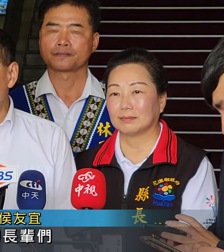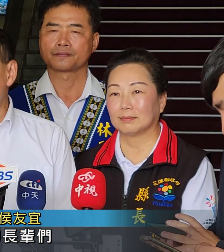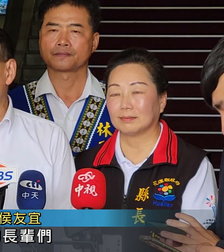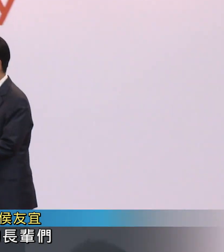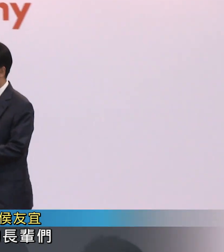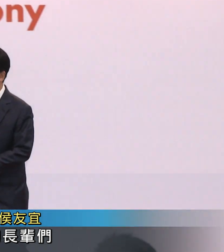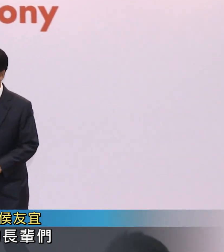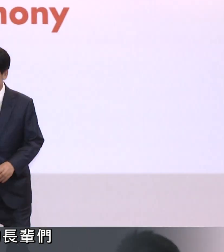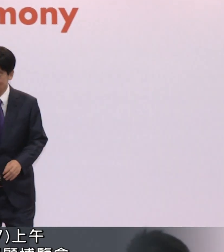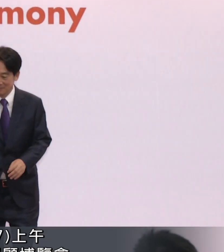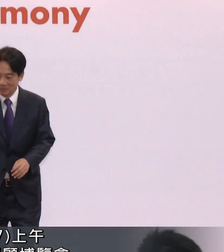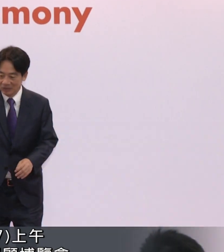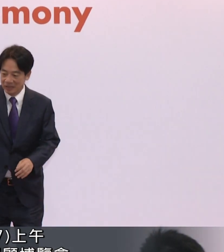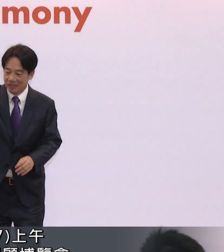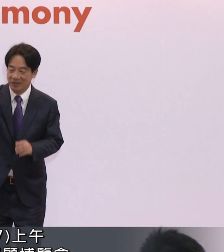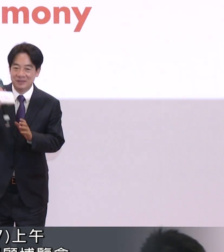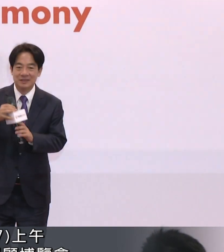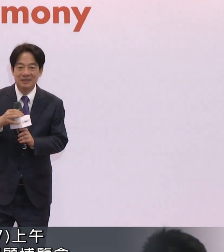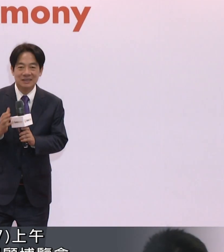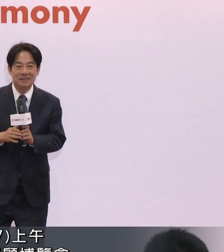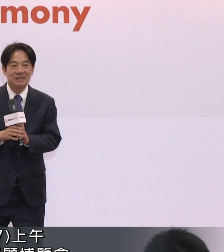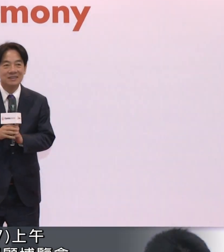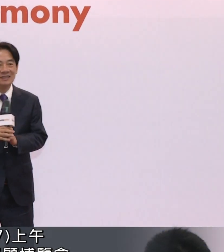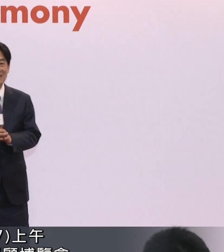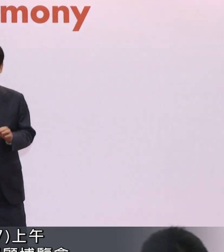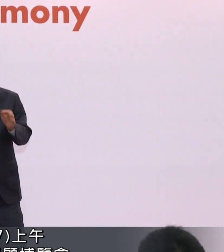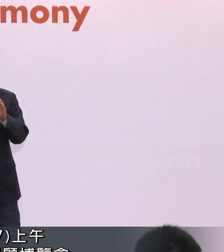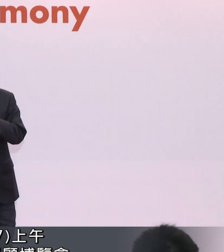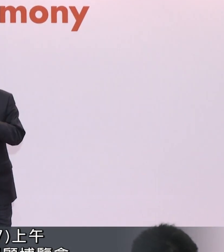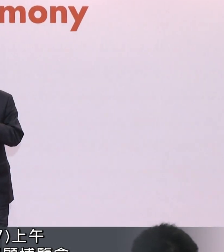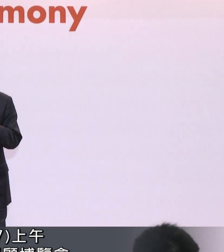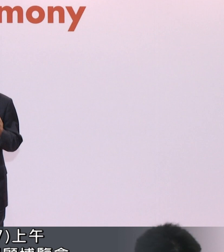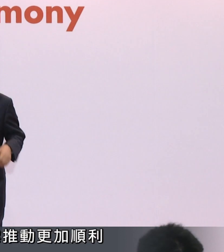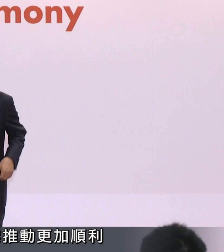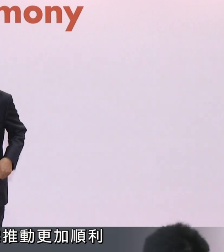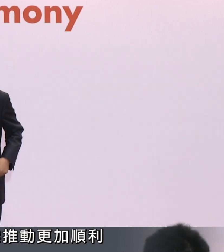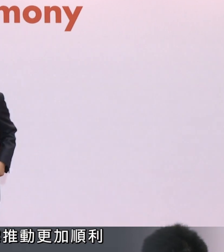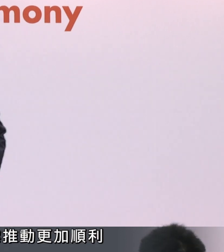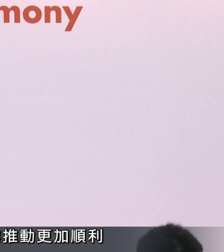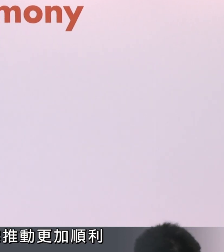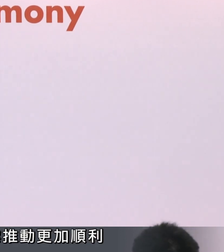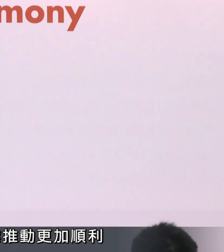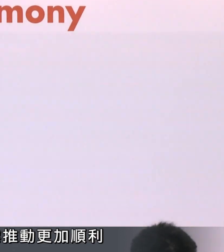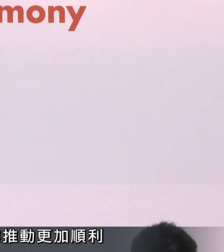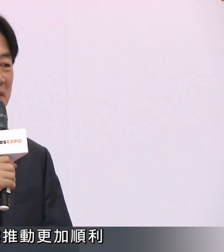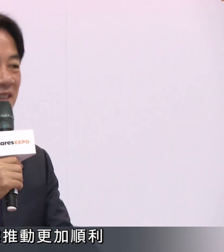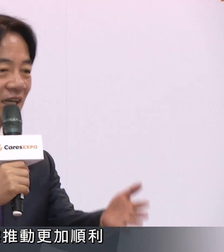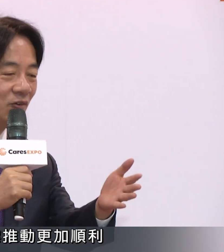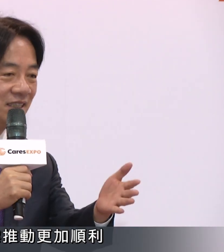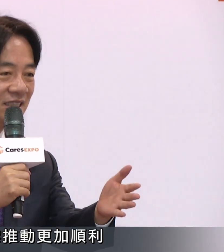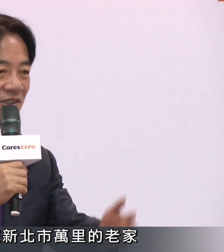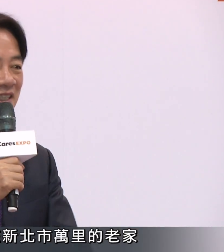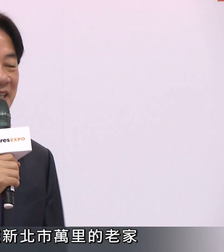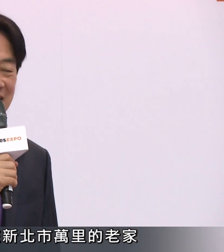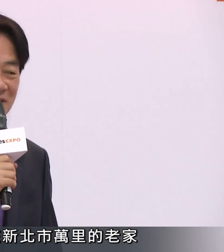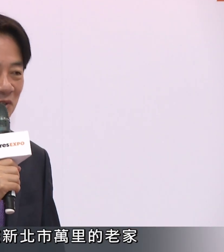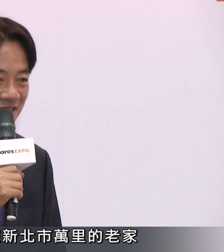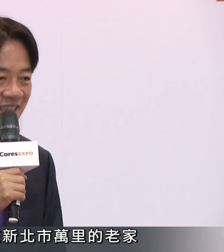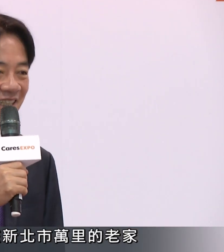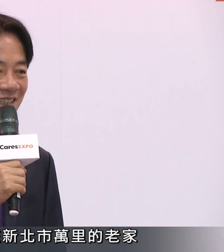们。 副总统赖清德上午也出席台北国际照顾博览会，期盼未来长照产业推动更加顺利。不过近来赖清德在新北市万里